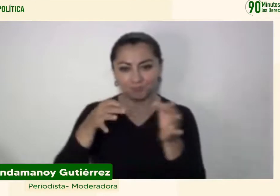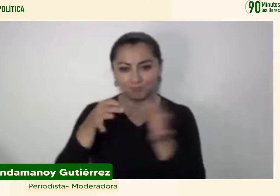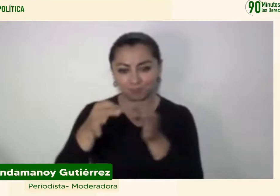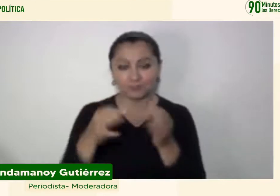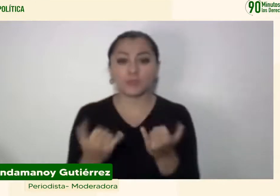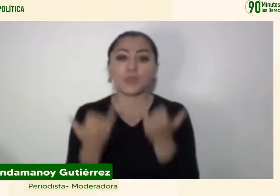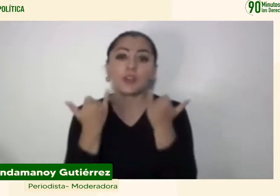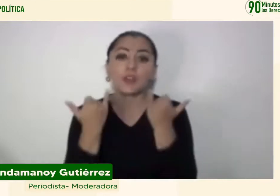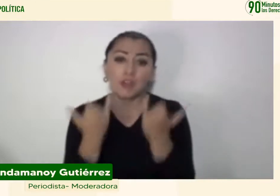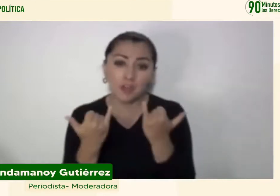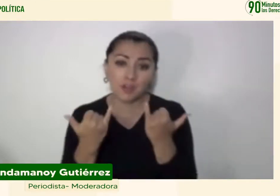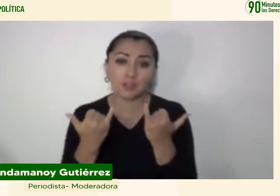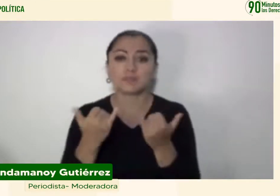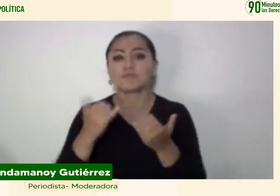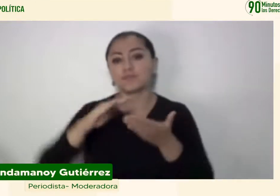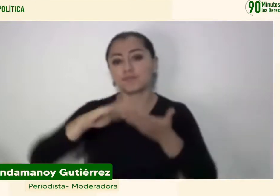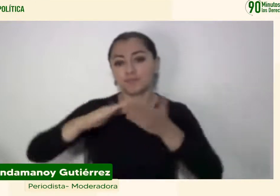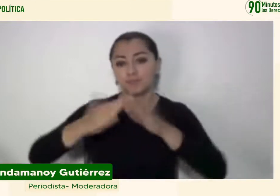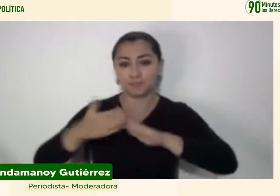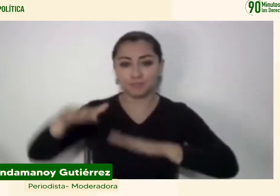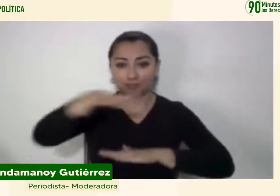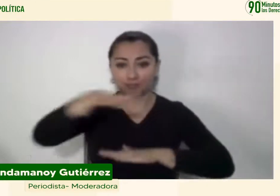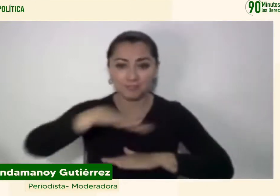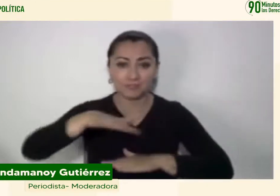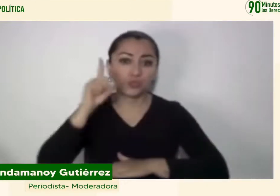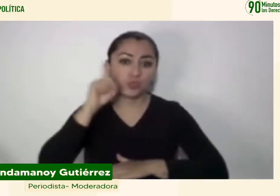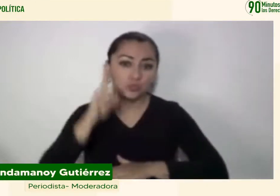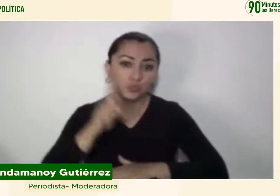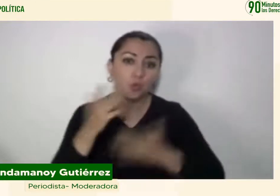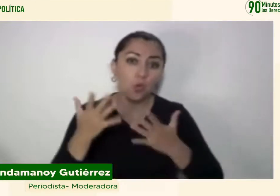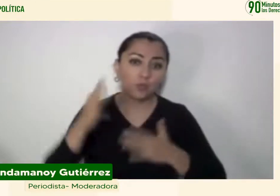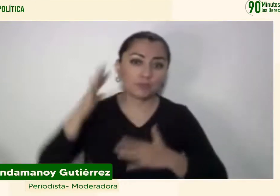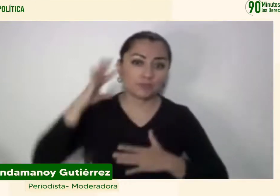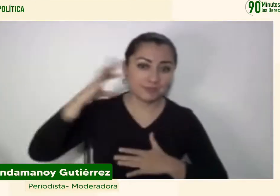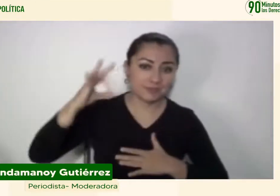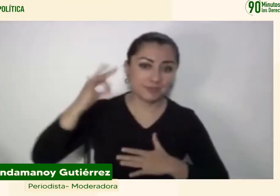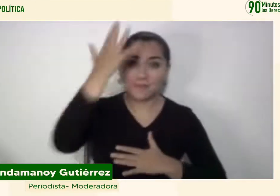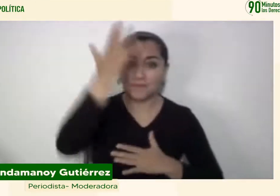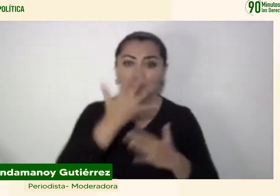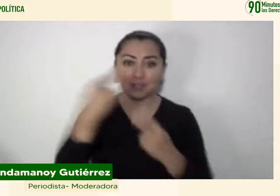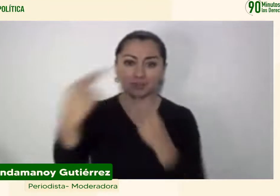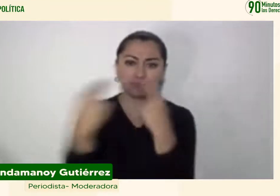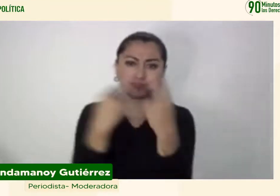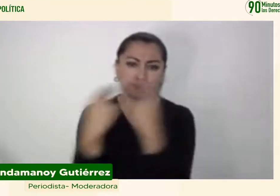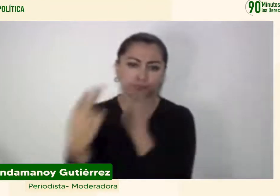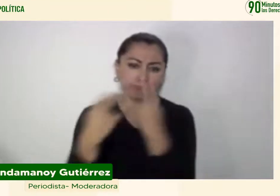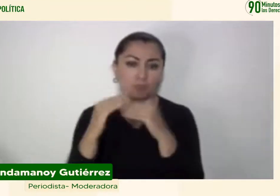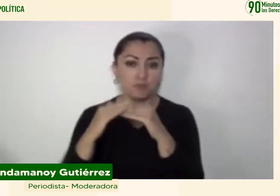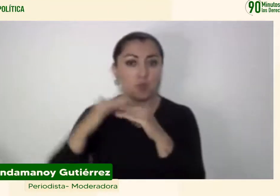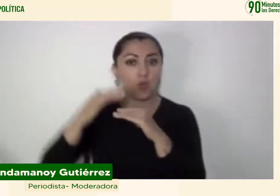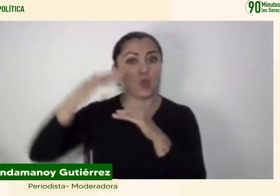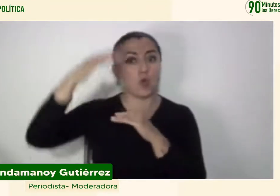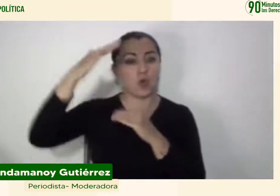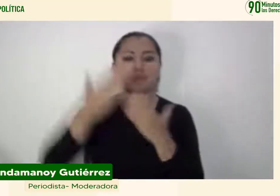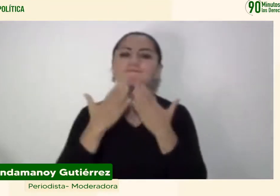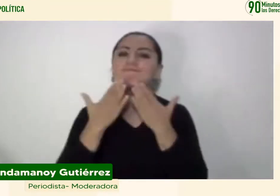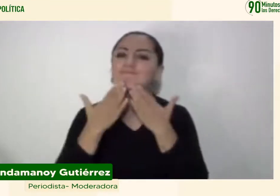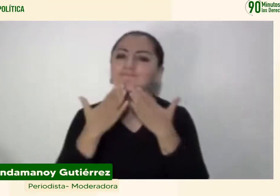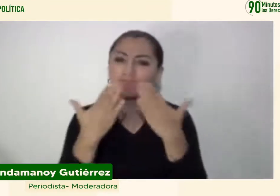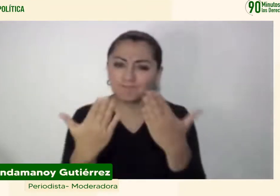muchas gracias henry por explicarnos acerca de la licencia de conducción gracias a todas las personas sordas